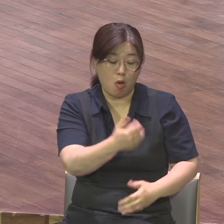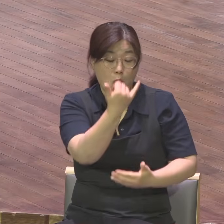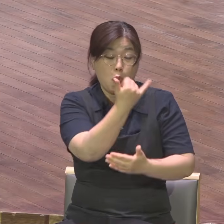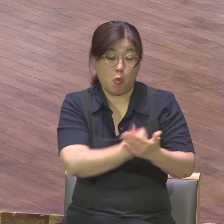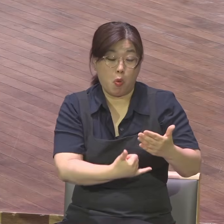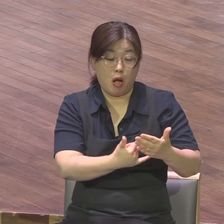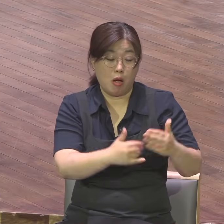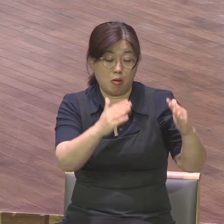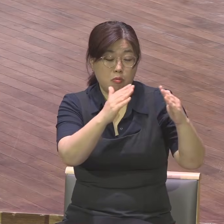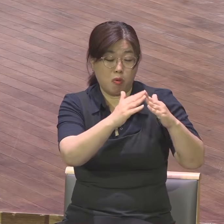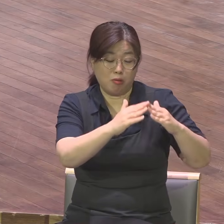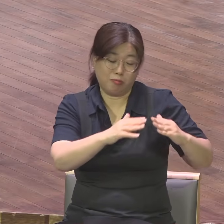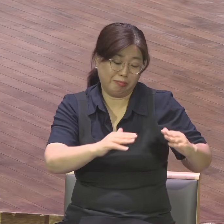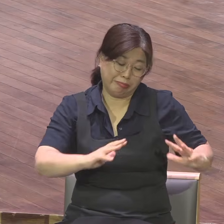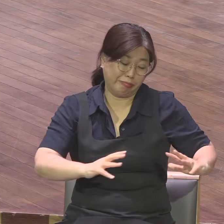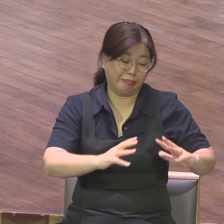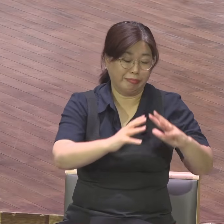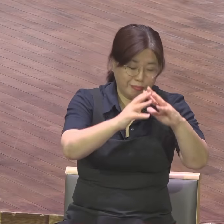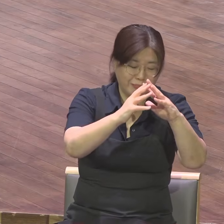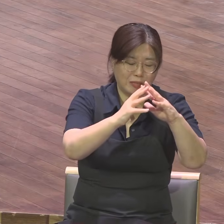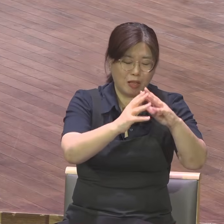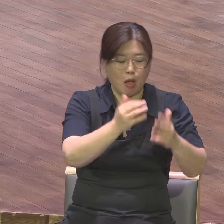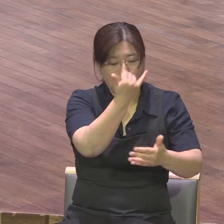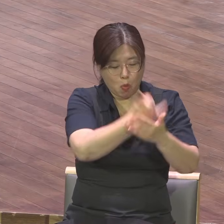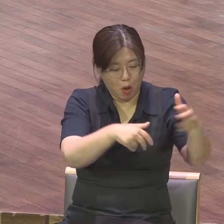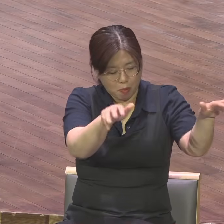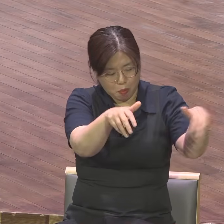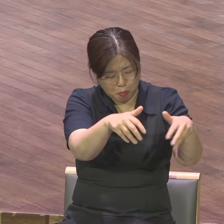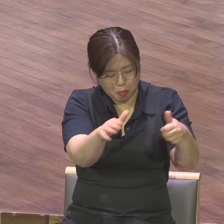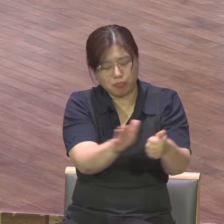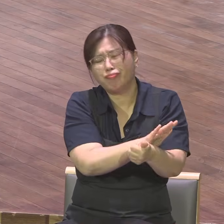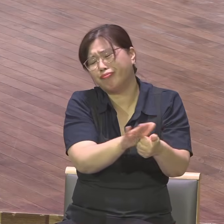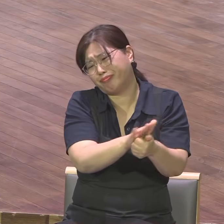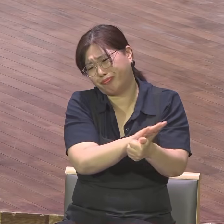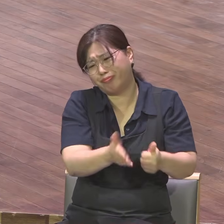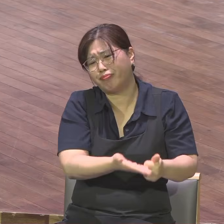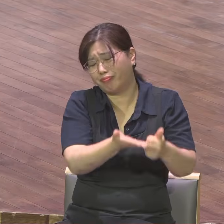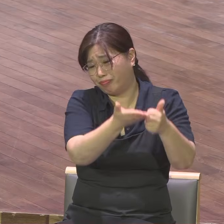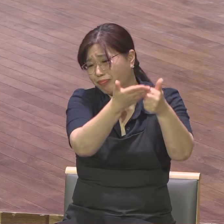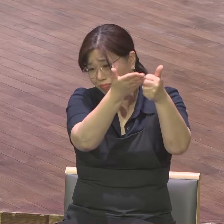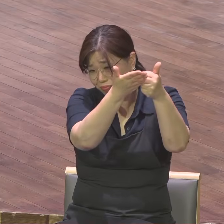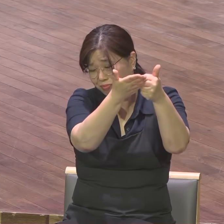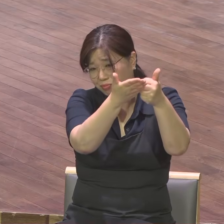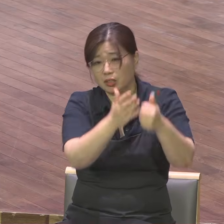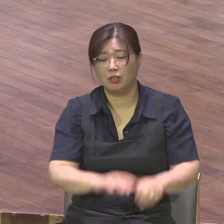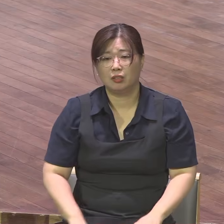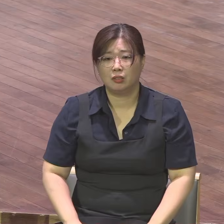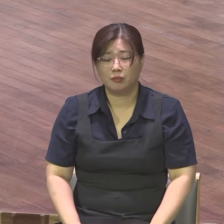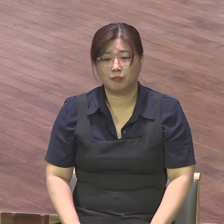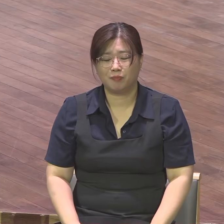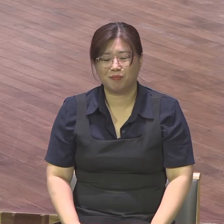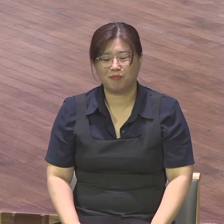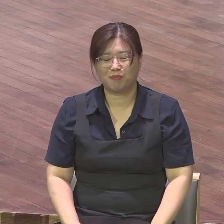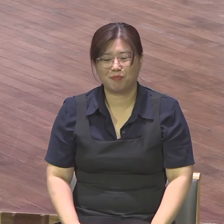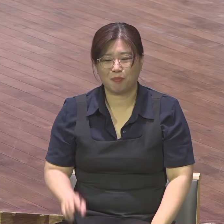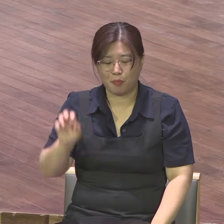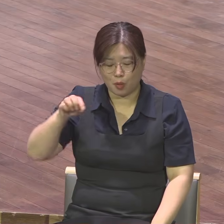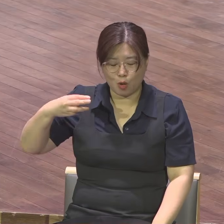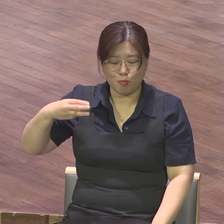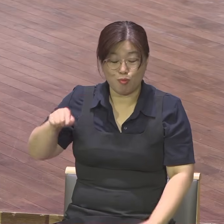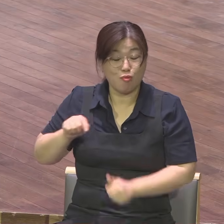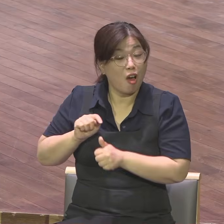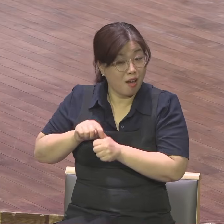이 목사님이 친구가 5명 있었어요. 불신자 친구. 친구 5명 구원 얻도록